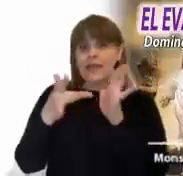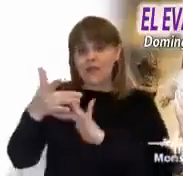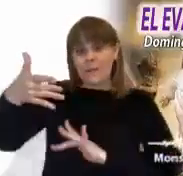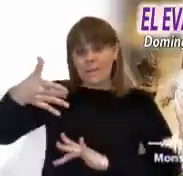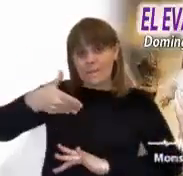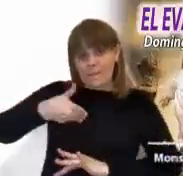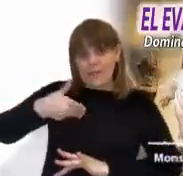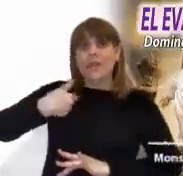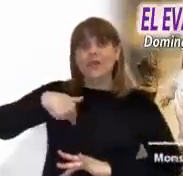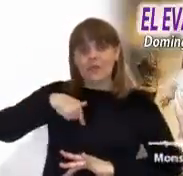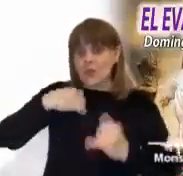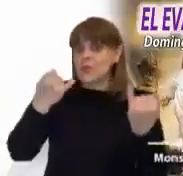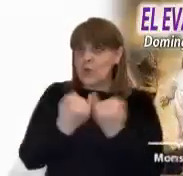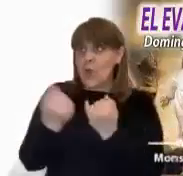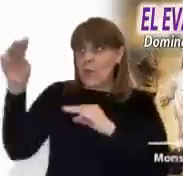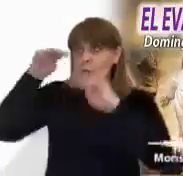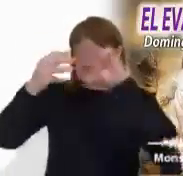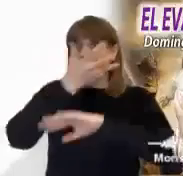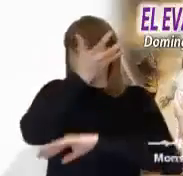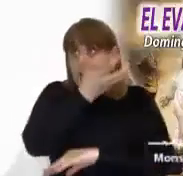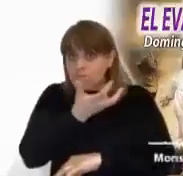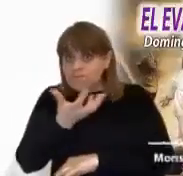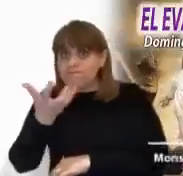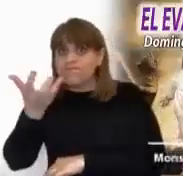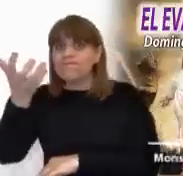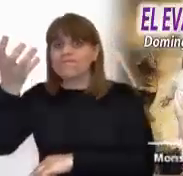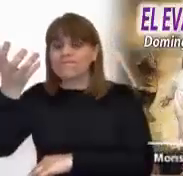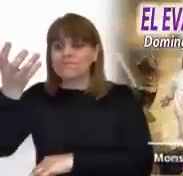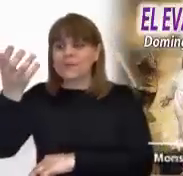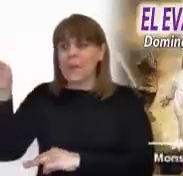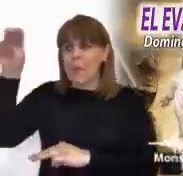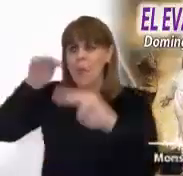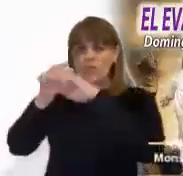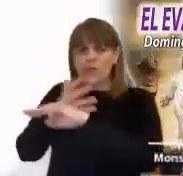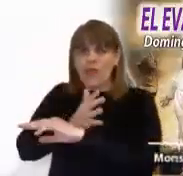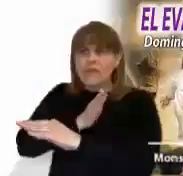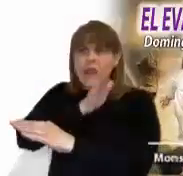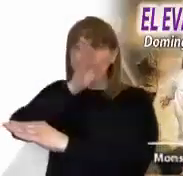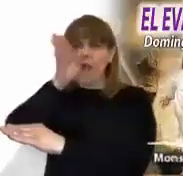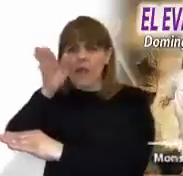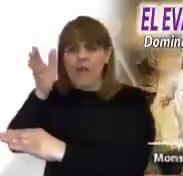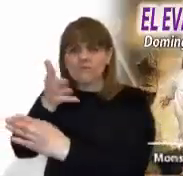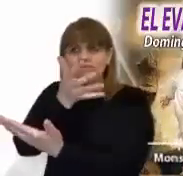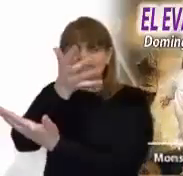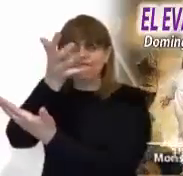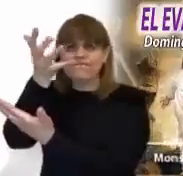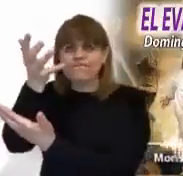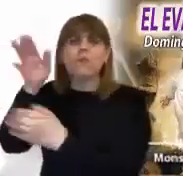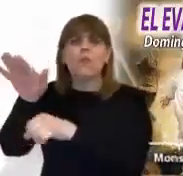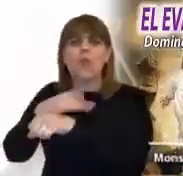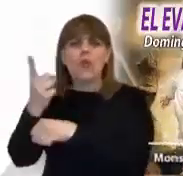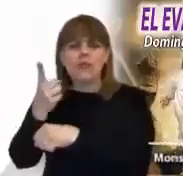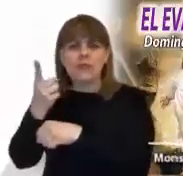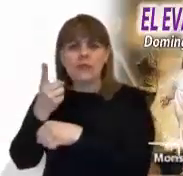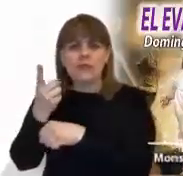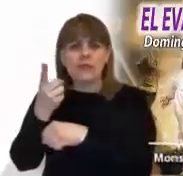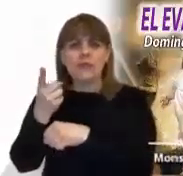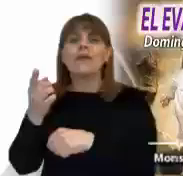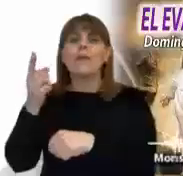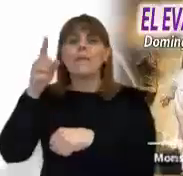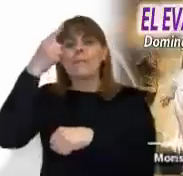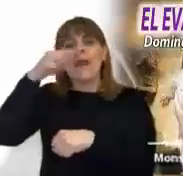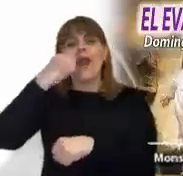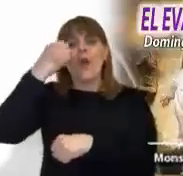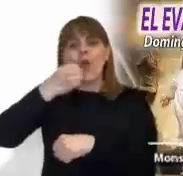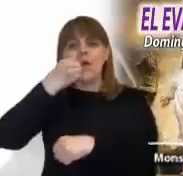que subamos con Él. Subió a un monte para hacer oración. El monte es la cercanía